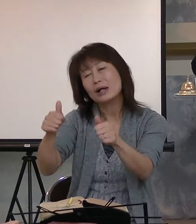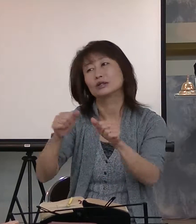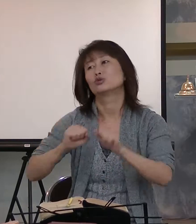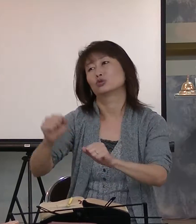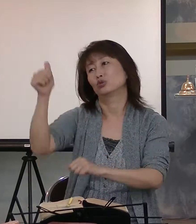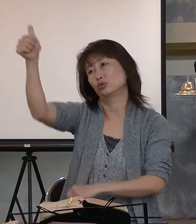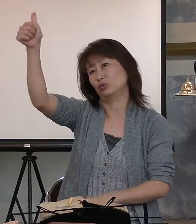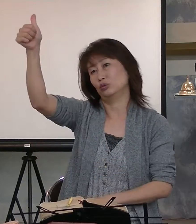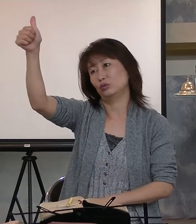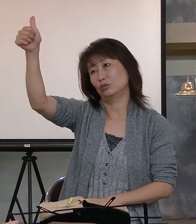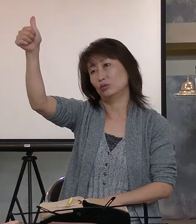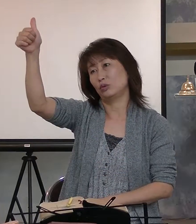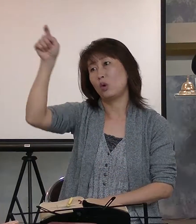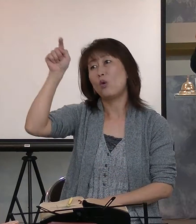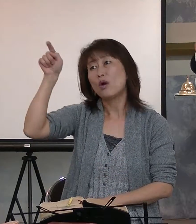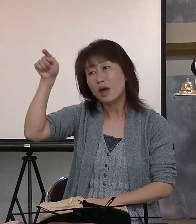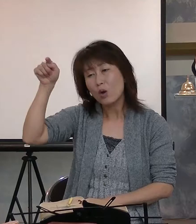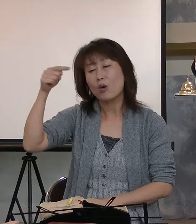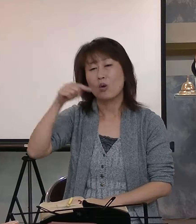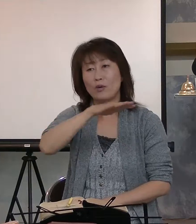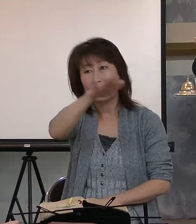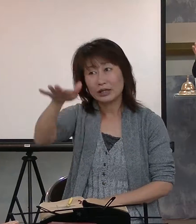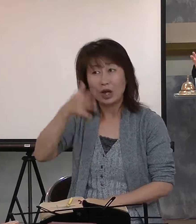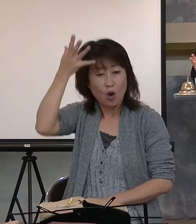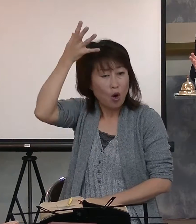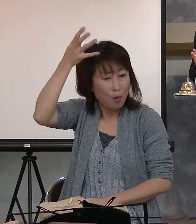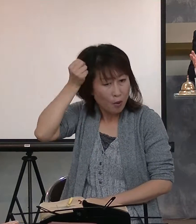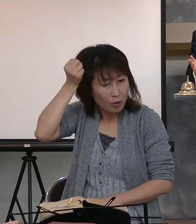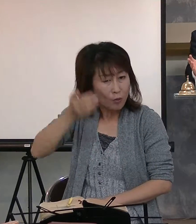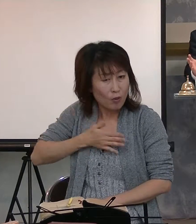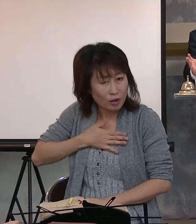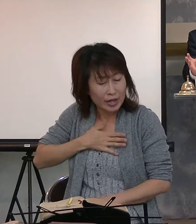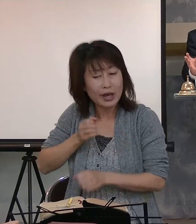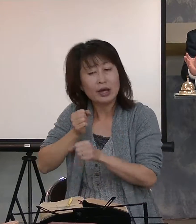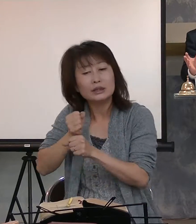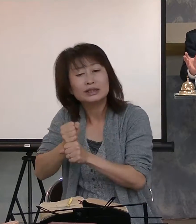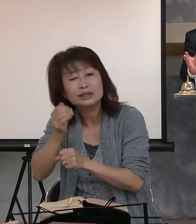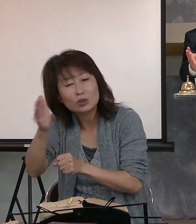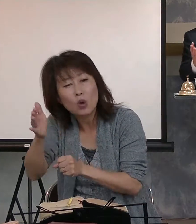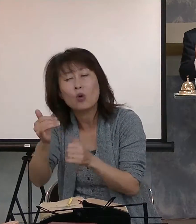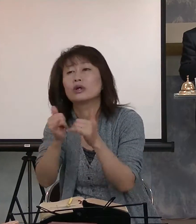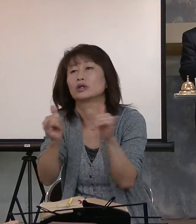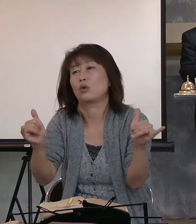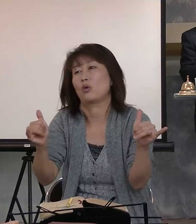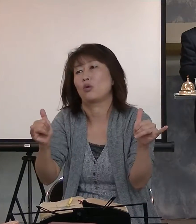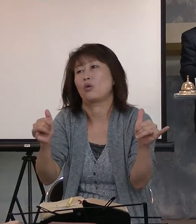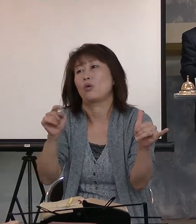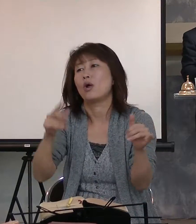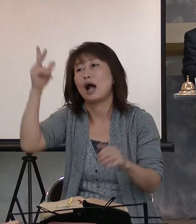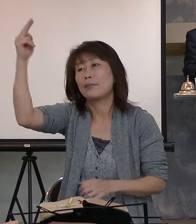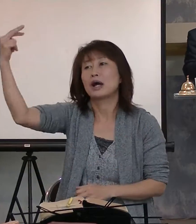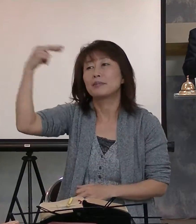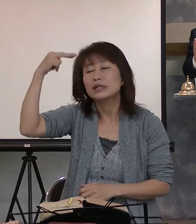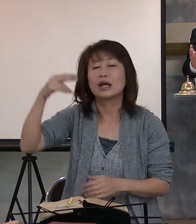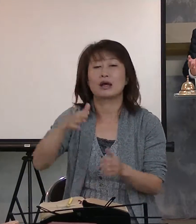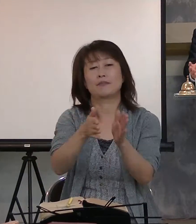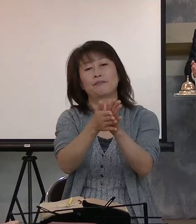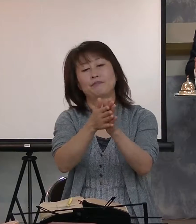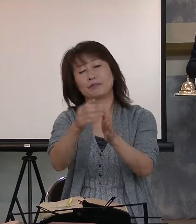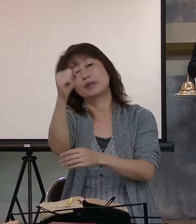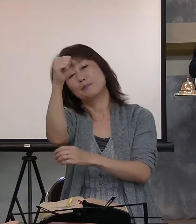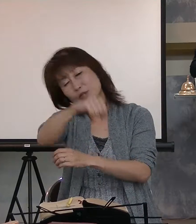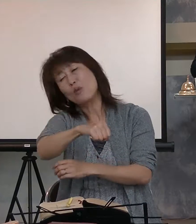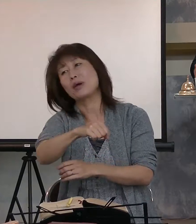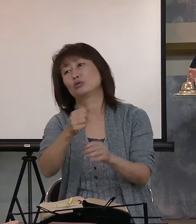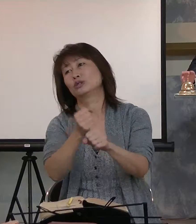そのことを持って生きる信仰者が神によって認められてい